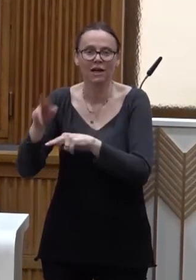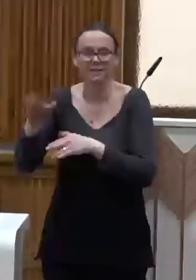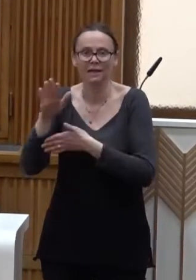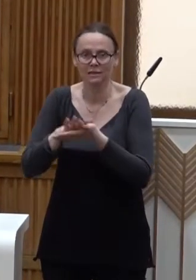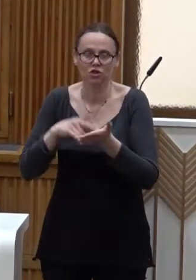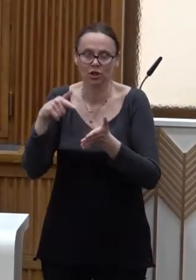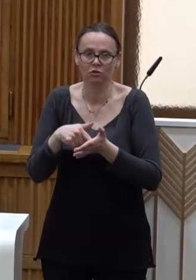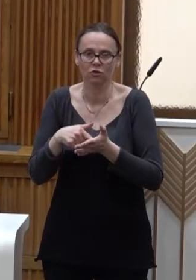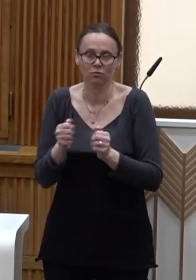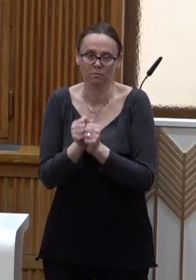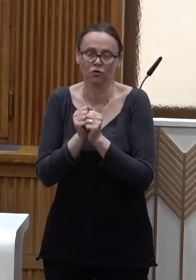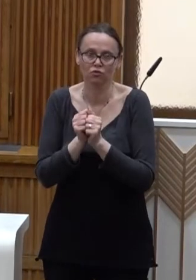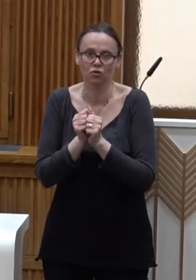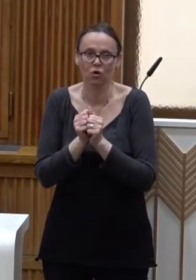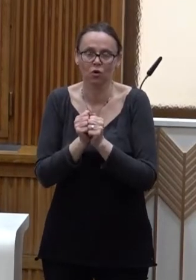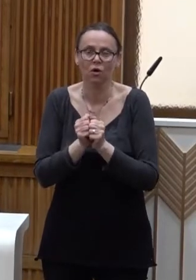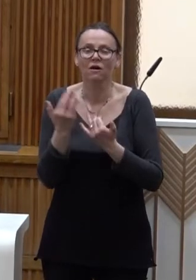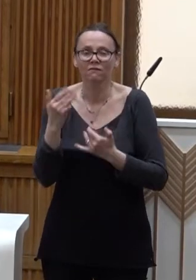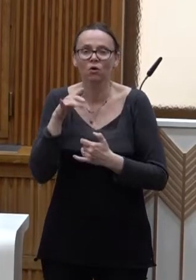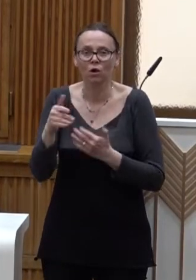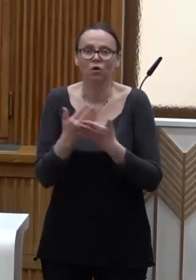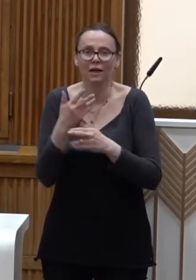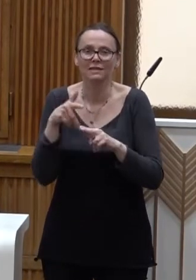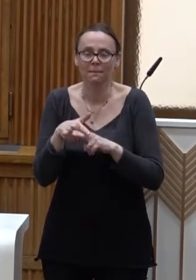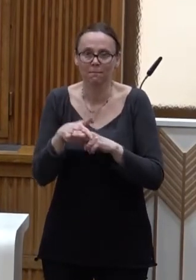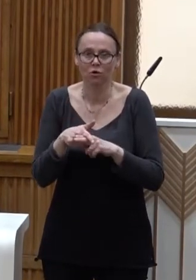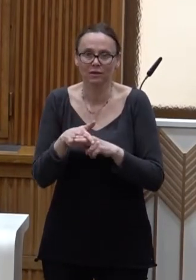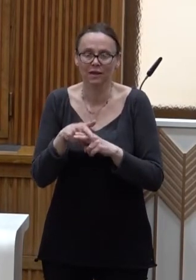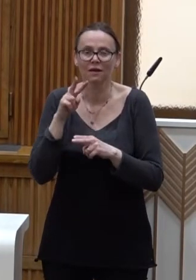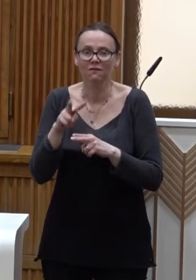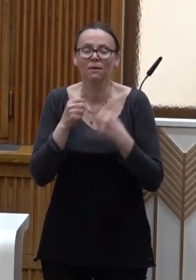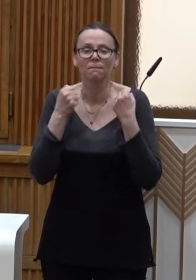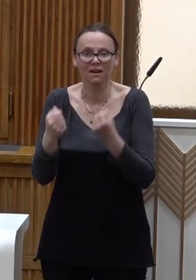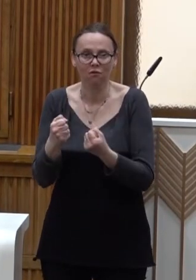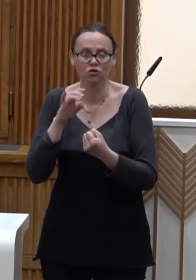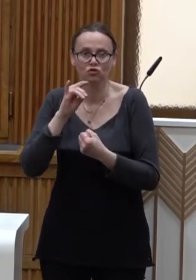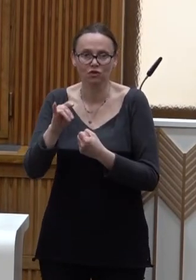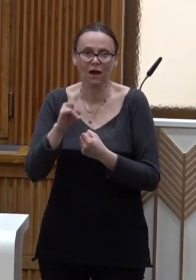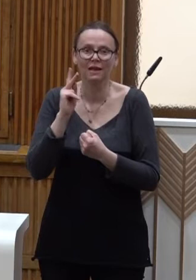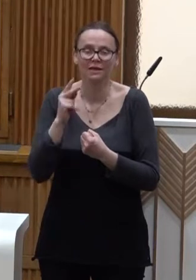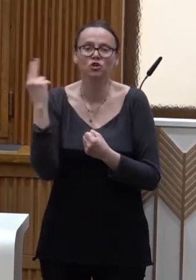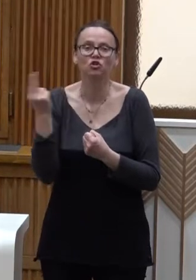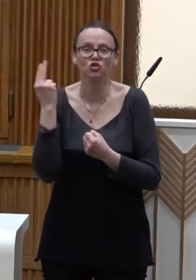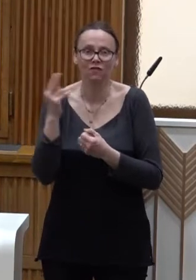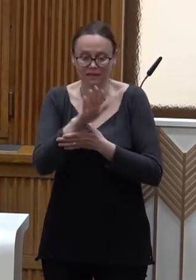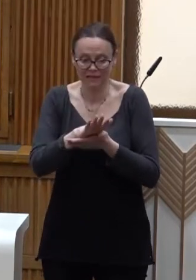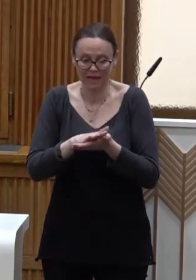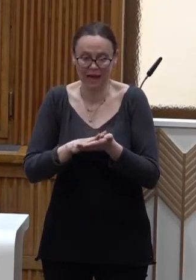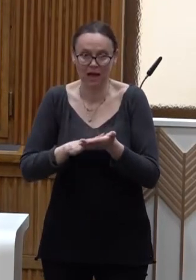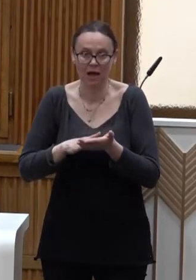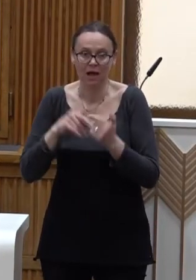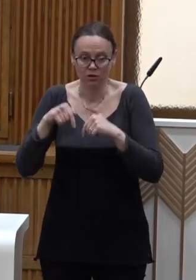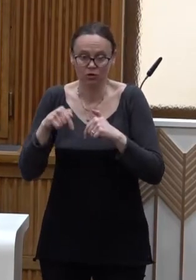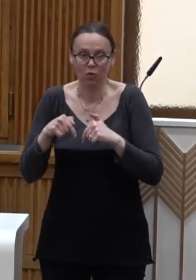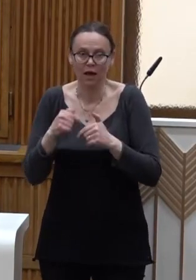izhodiščno točko. Vkolikor gre za motnje v prevozu živali, ki so slovenskega izvora,